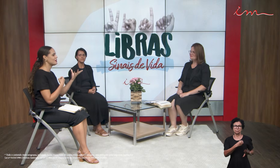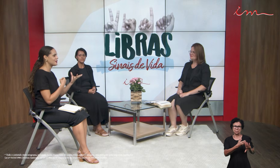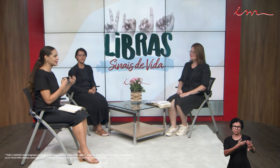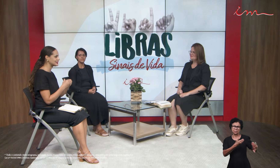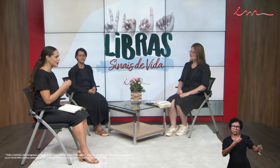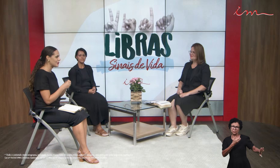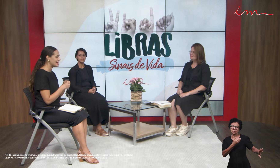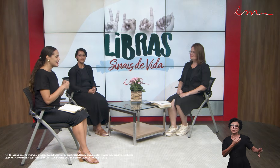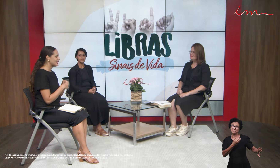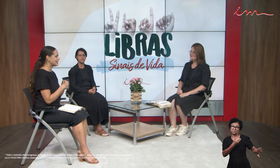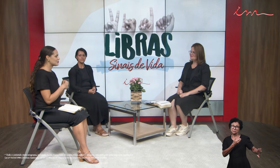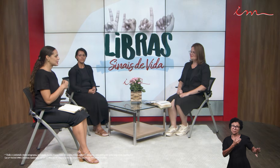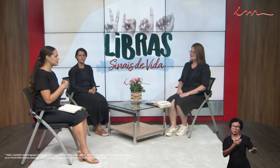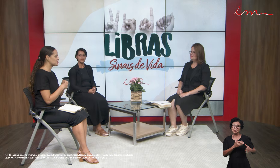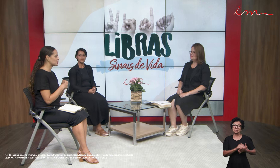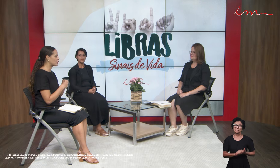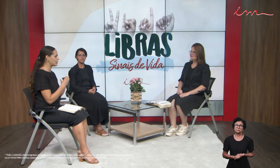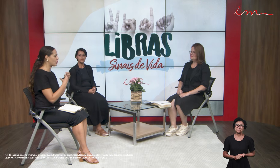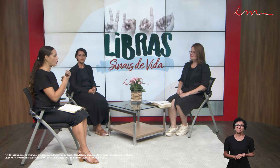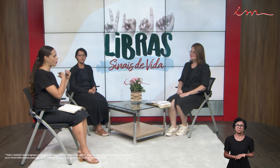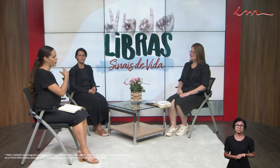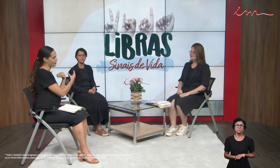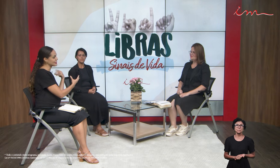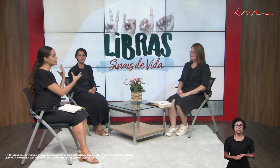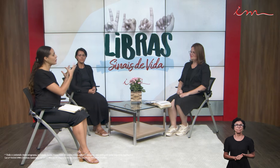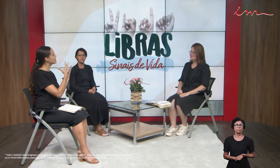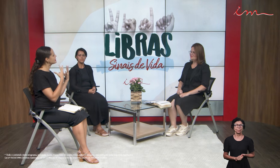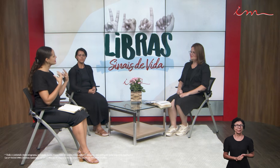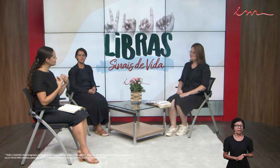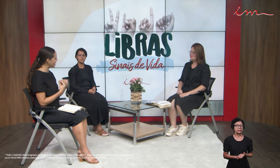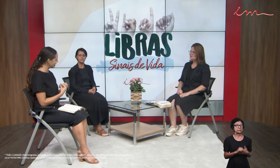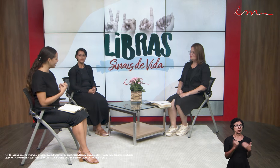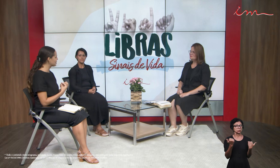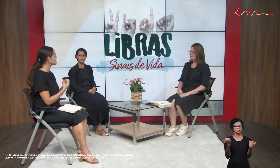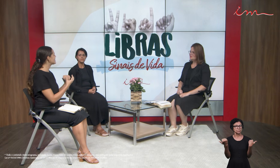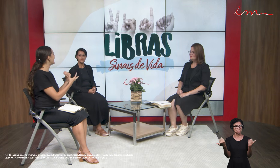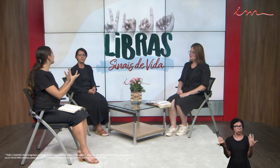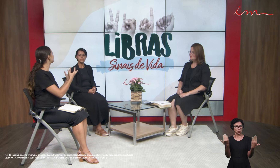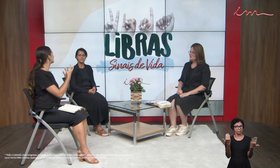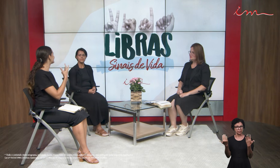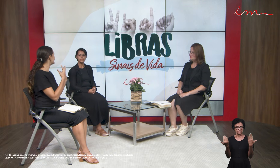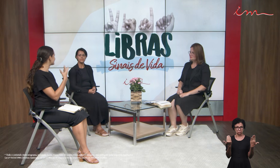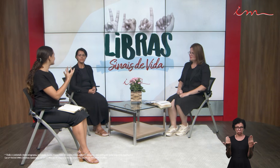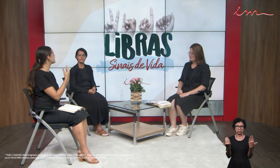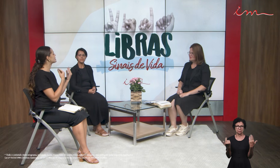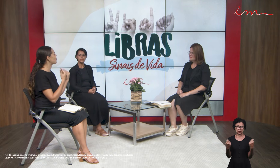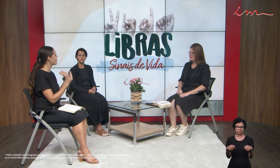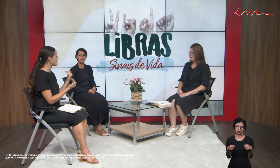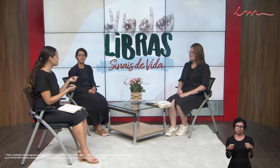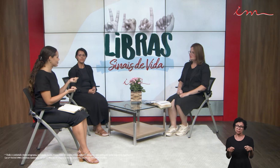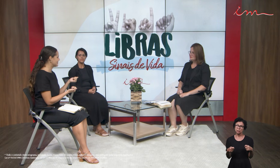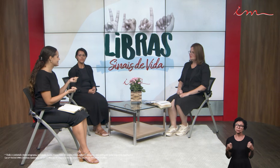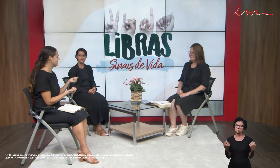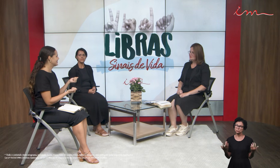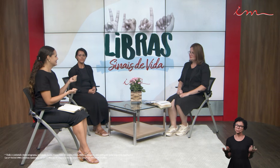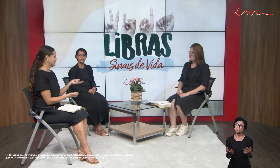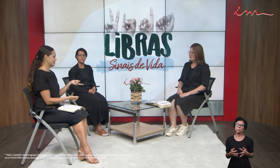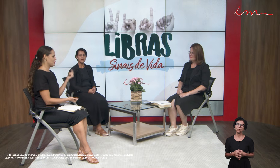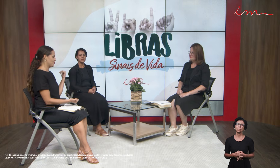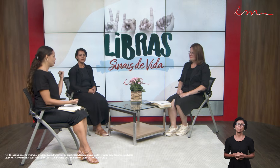a purificação. Então, se a gente está fazendo esses paralelos, essas